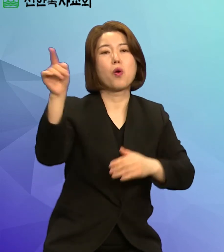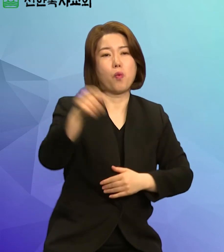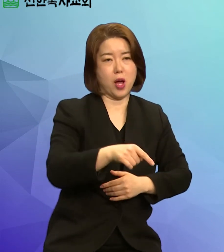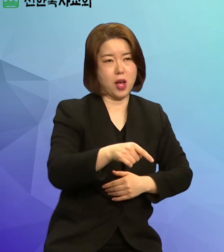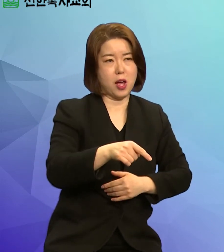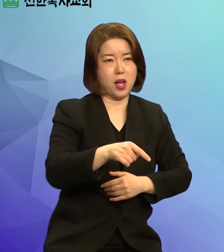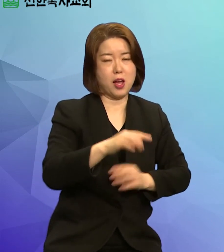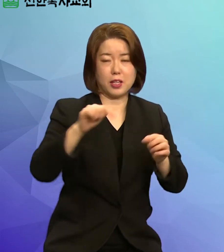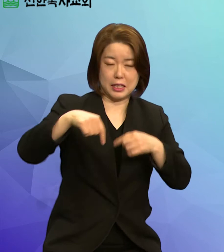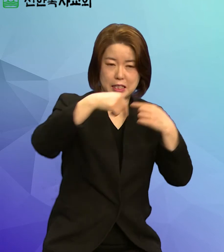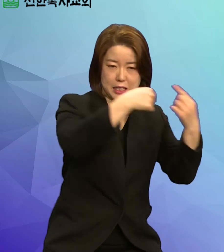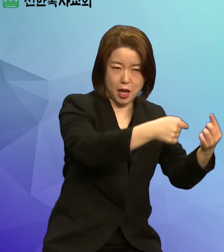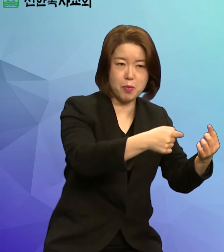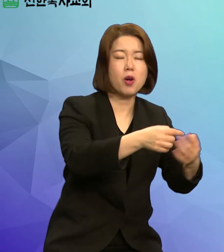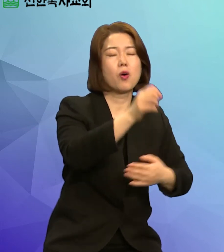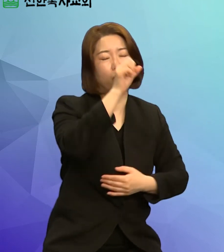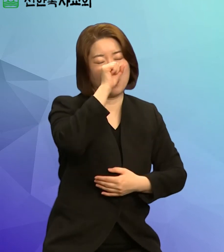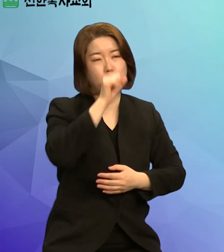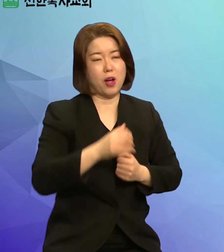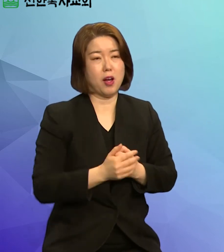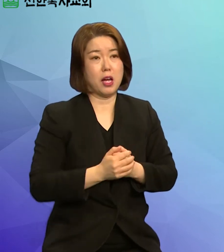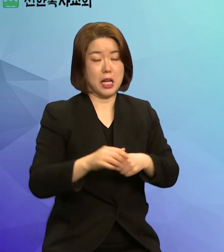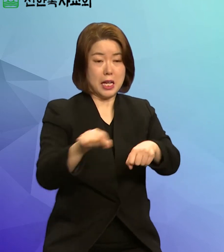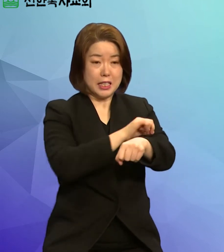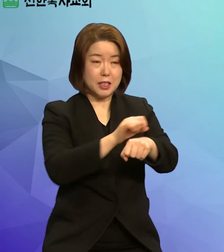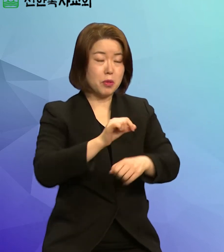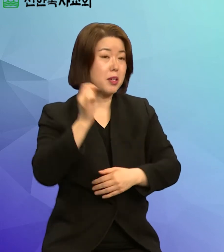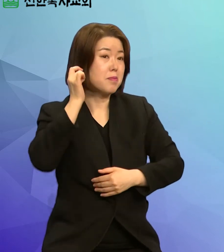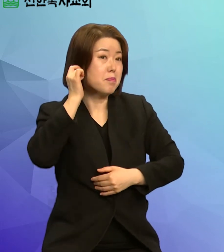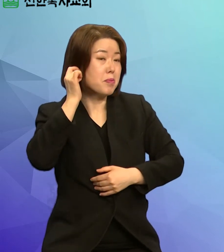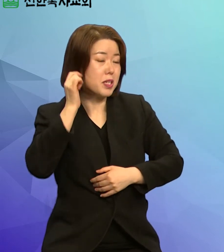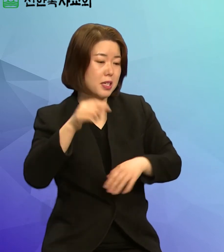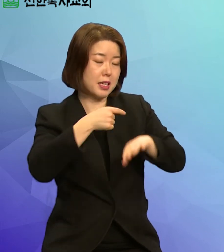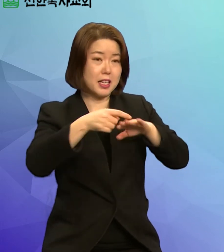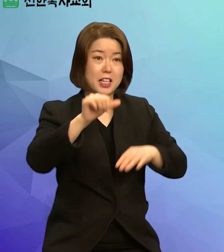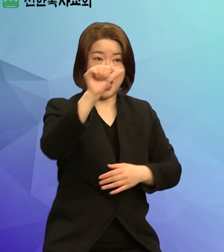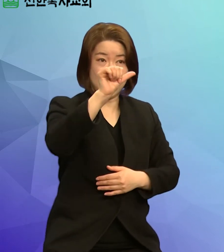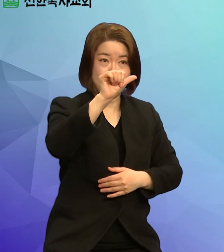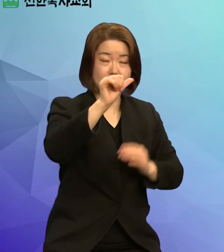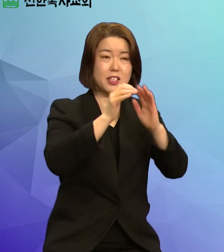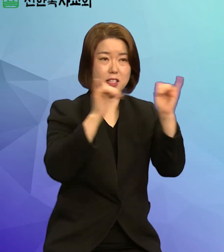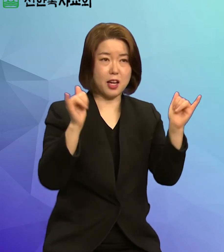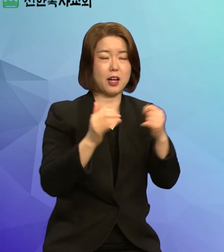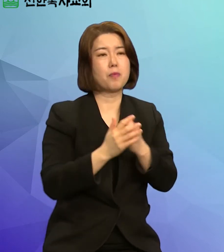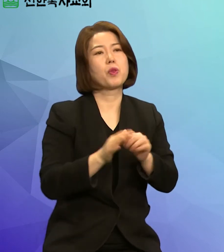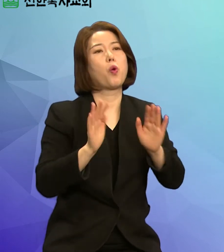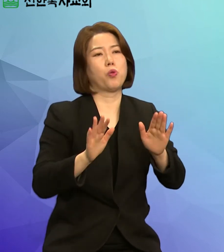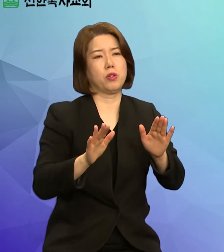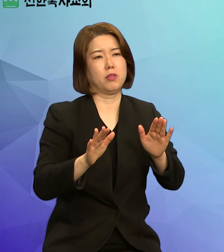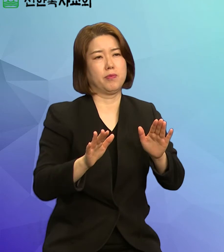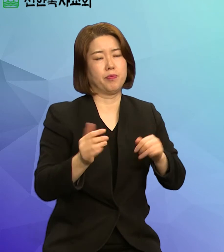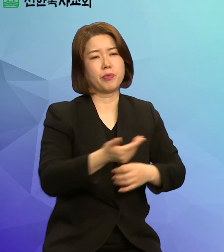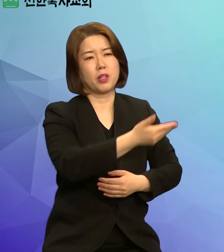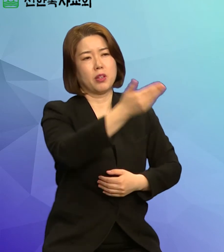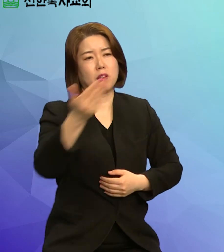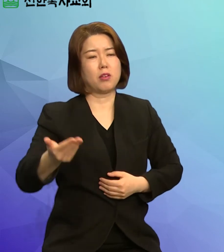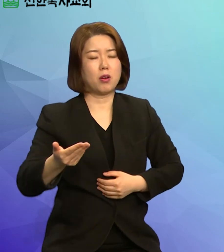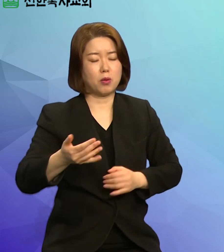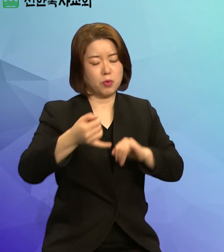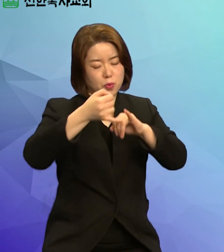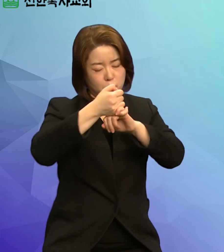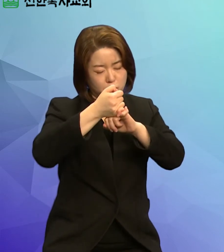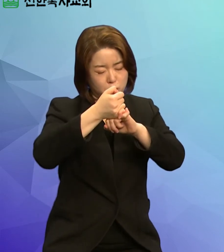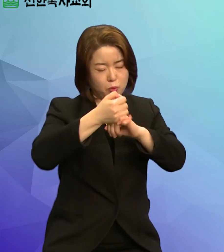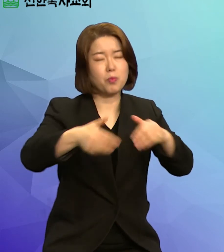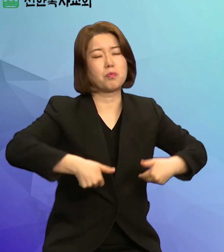참여해 주셔도 좋겠습니다. 특히 A형 혈액을 가지신 우리 교우 여러분, 오늘 여러분의 헌혈이